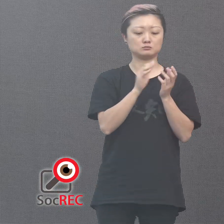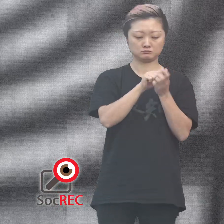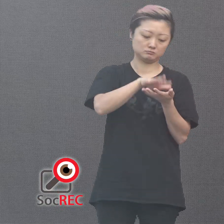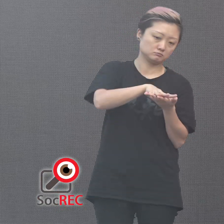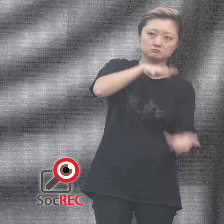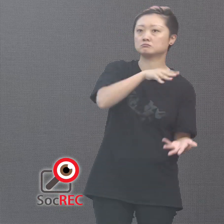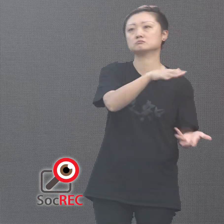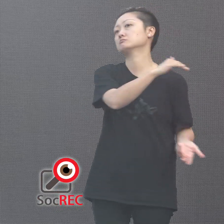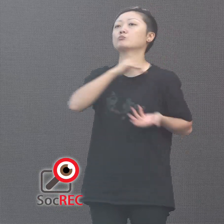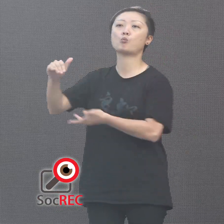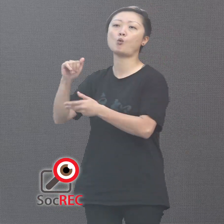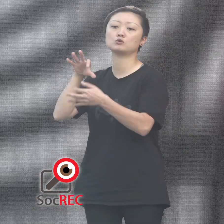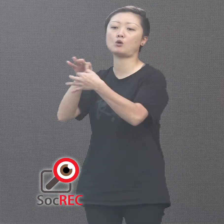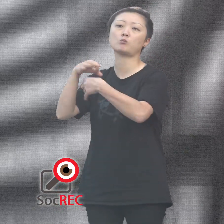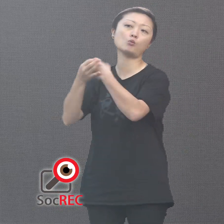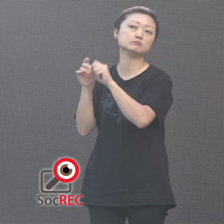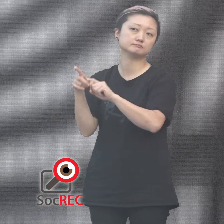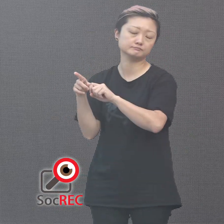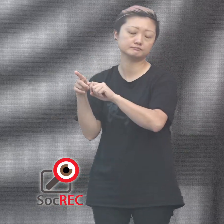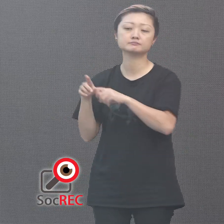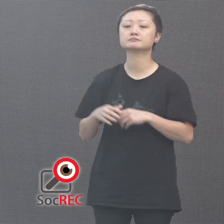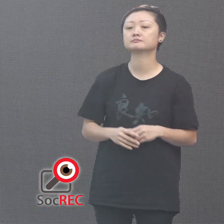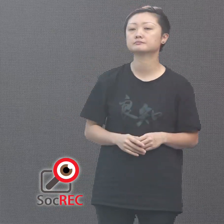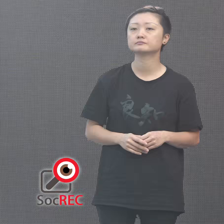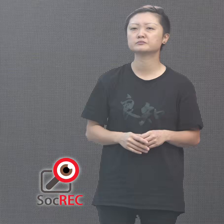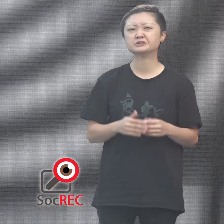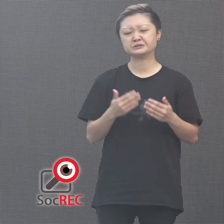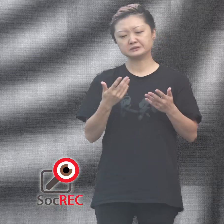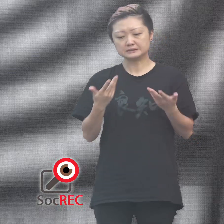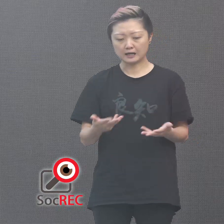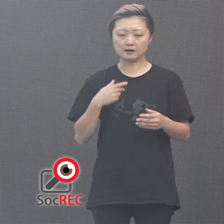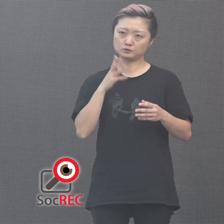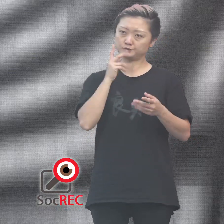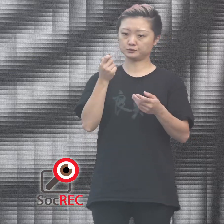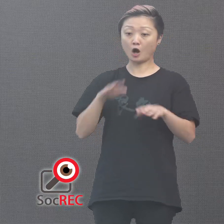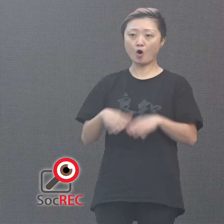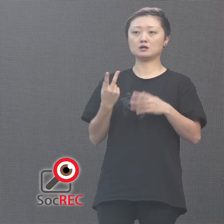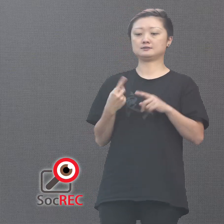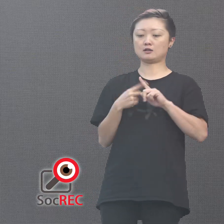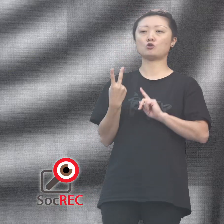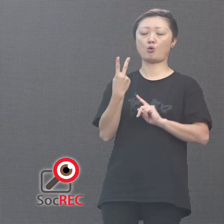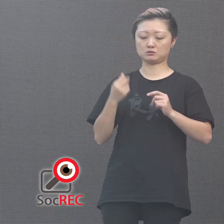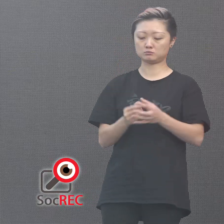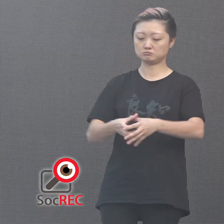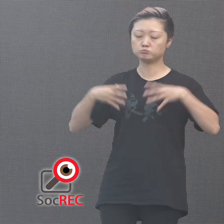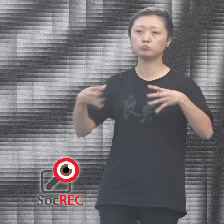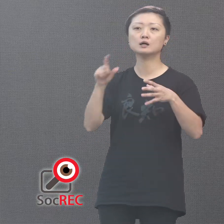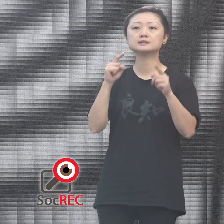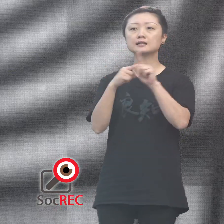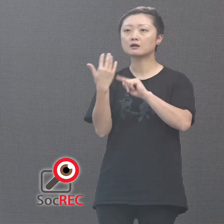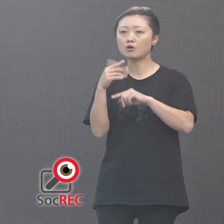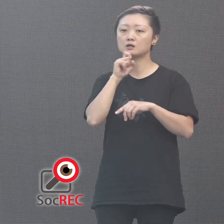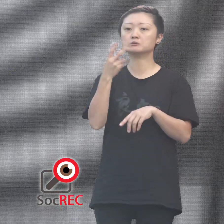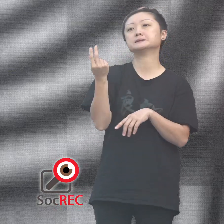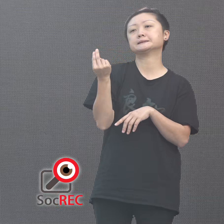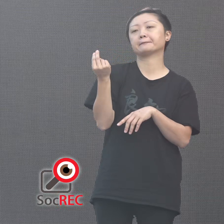嘅。咁我們的工作咧發展到今日咧有大約20名嘅 members， 咁亦都有律師。有 law student， 有大律師，有